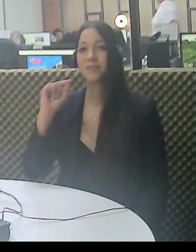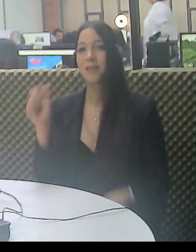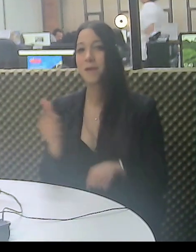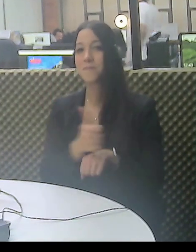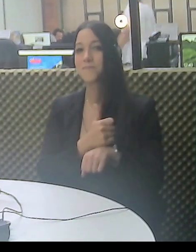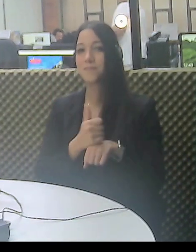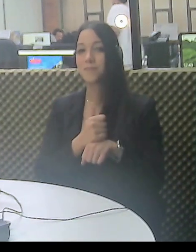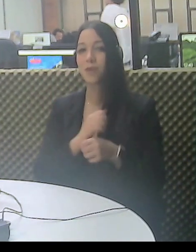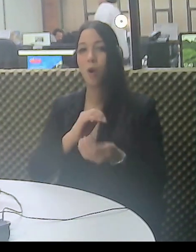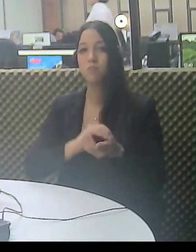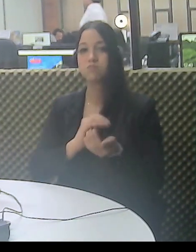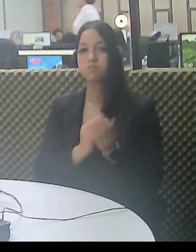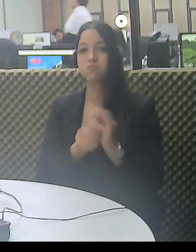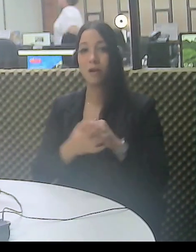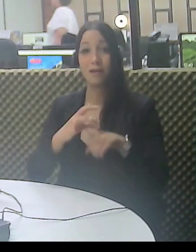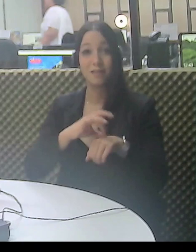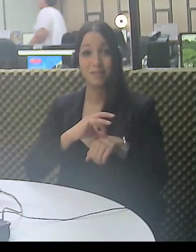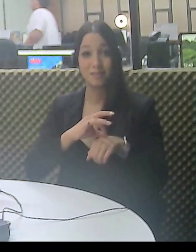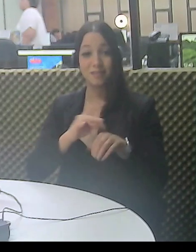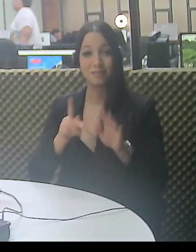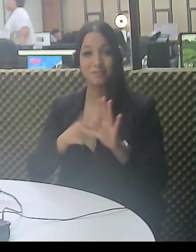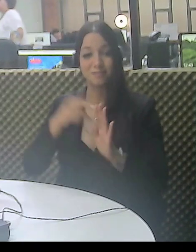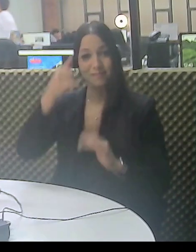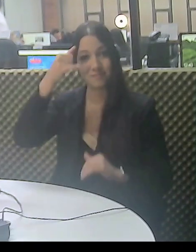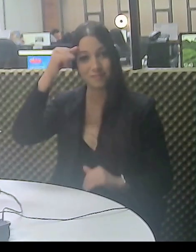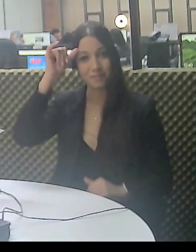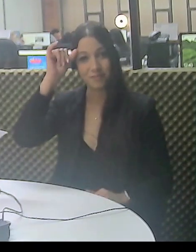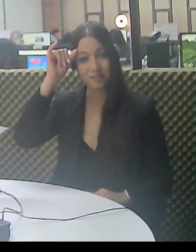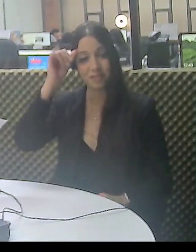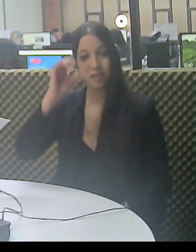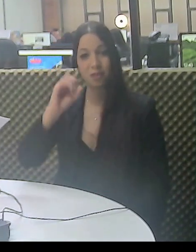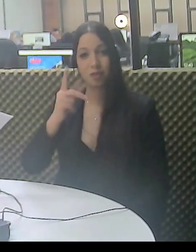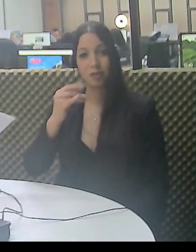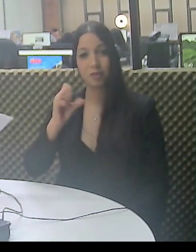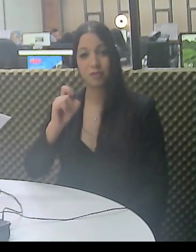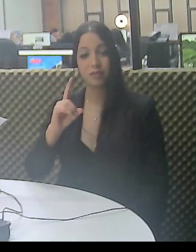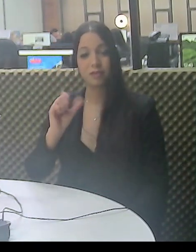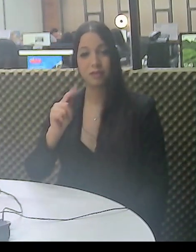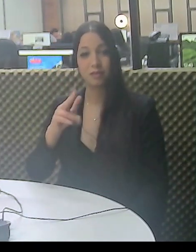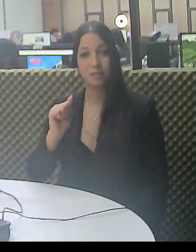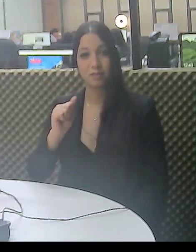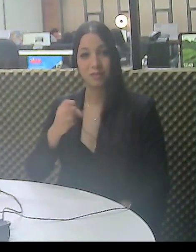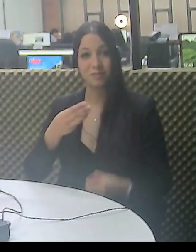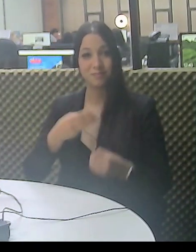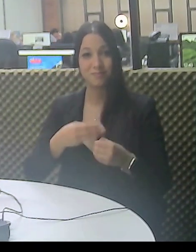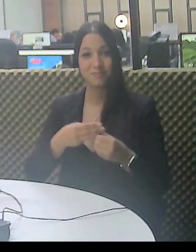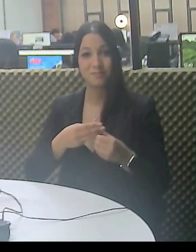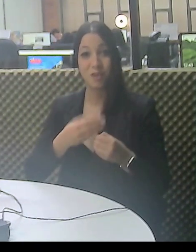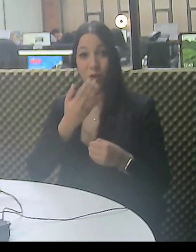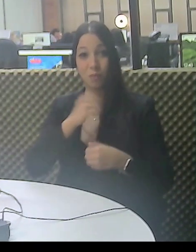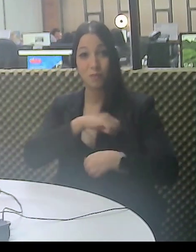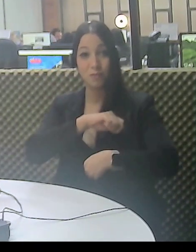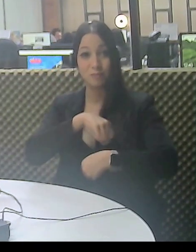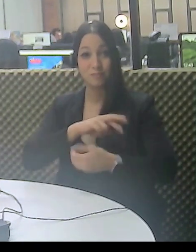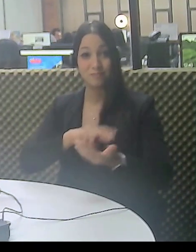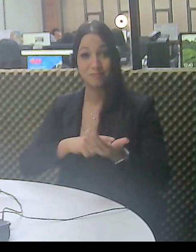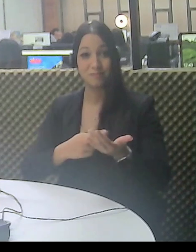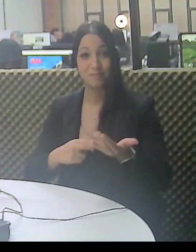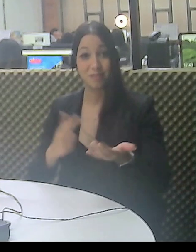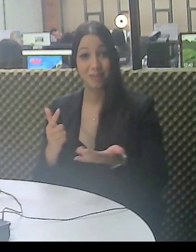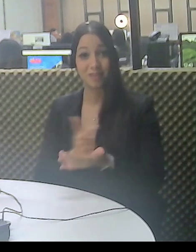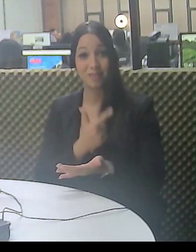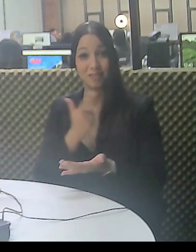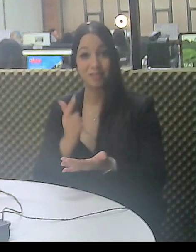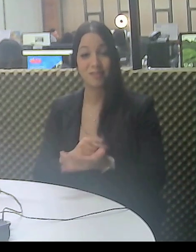melhor almôndega da comunidade rural Olhos d'Água e de todo o município, diz que Receitas da Roça é mais que um